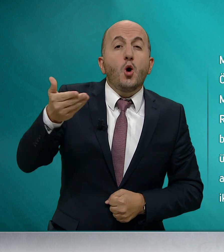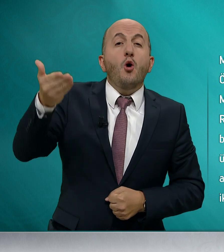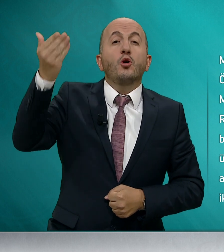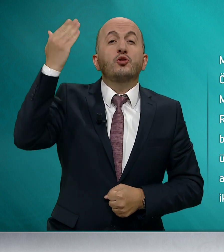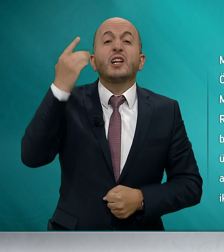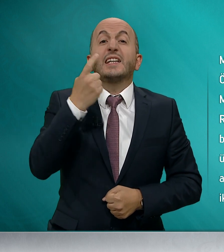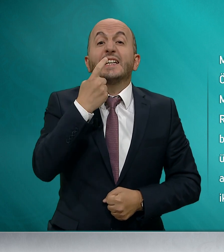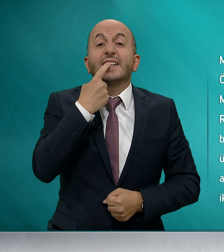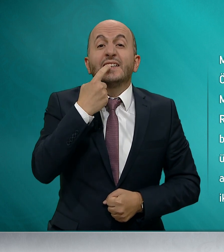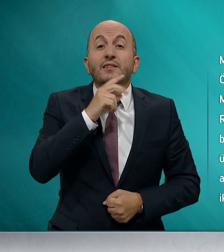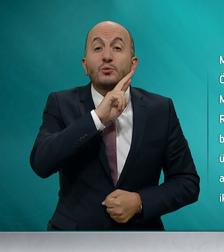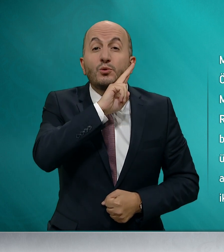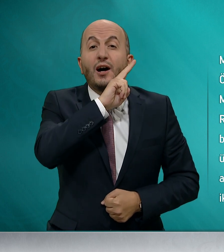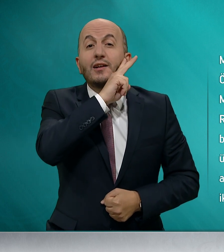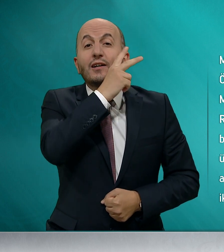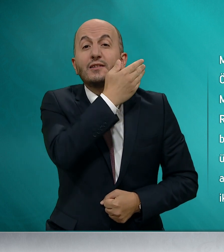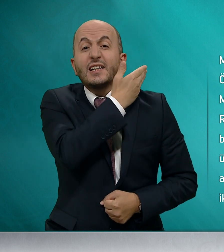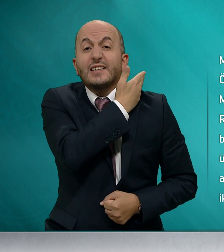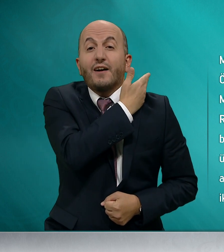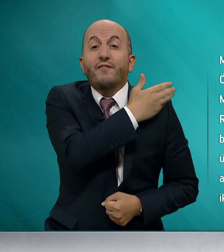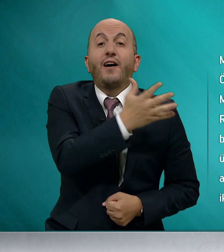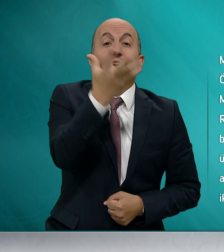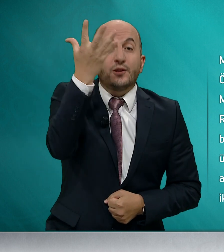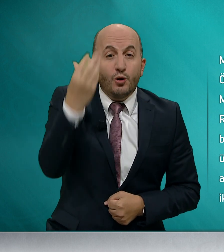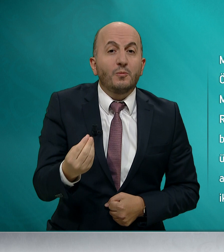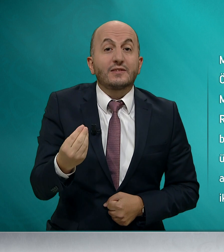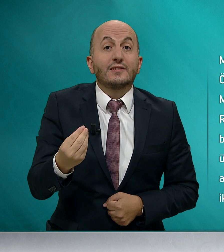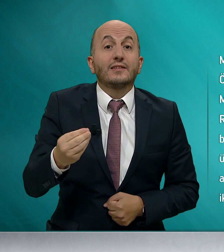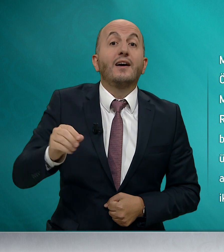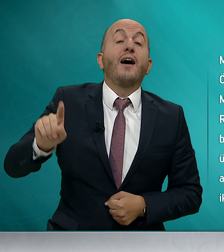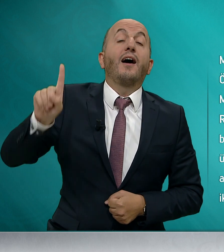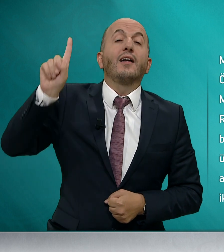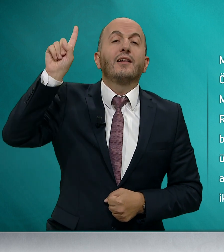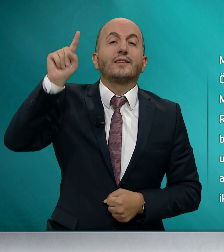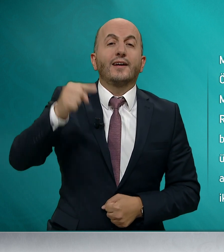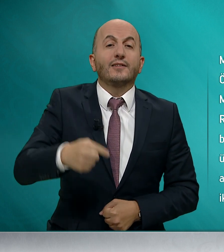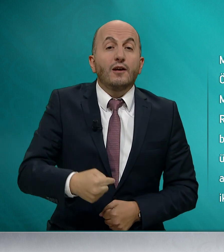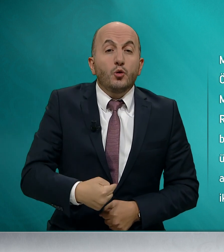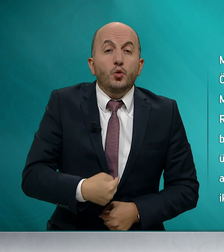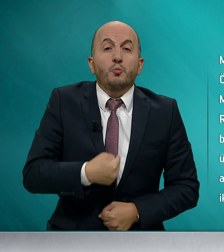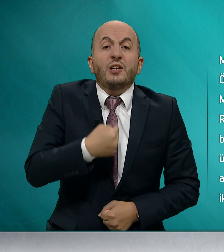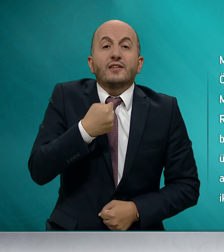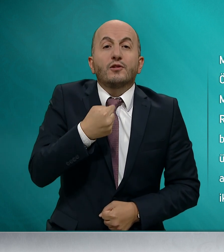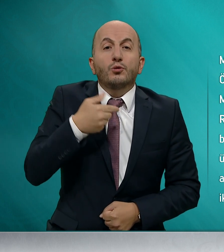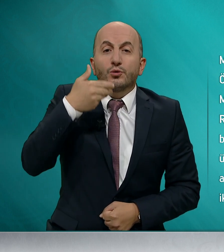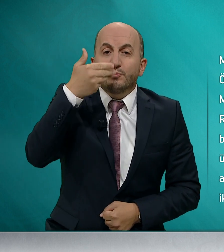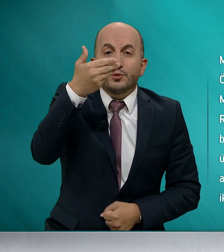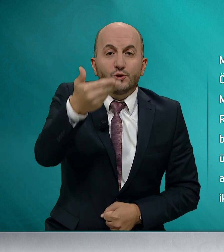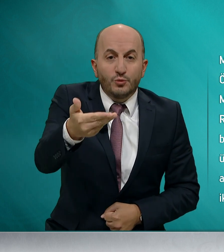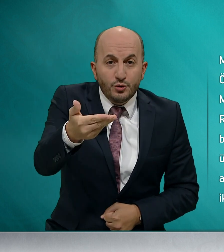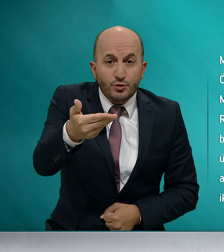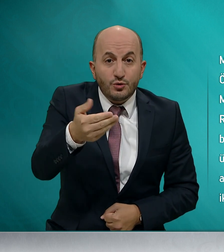bir önceki yılın günahlarına kefaret olmasını Allah'tan ümit